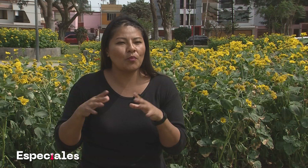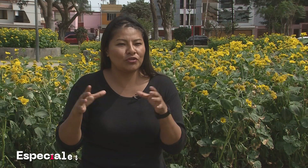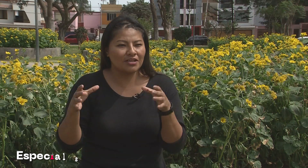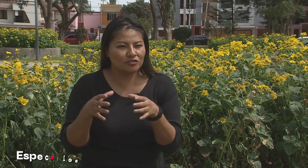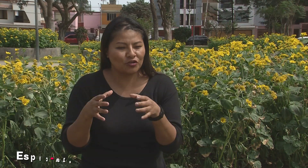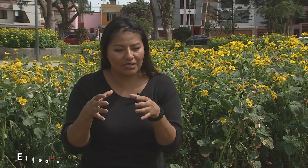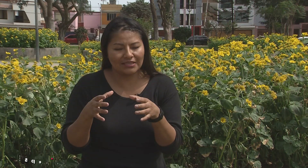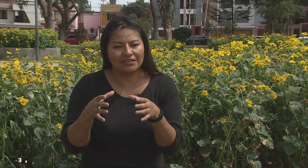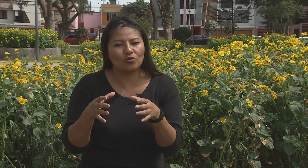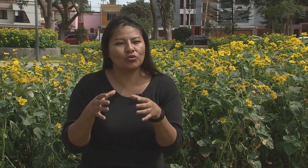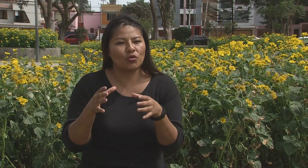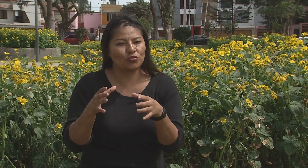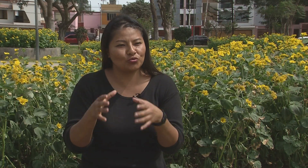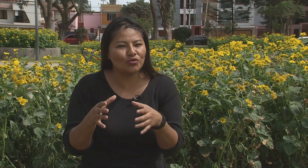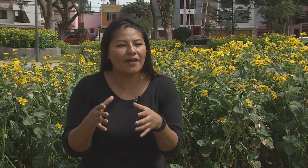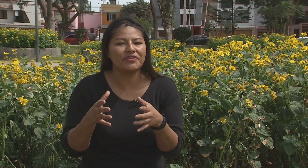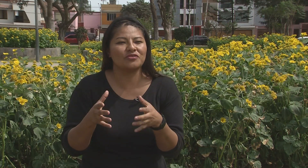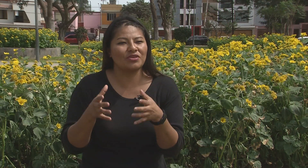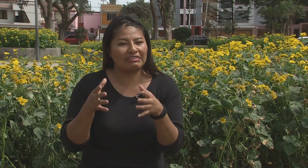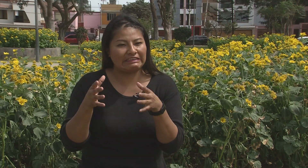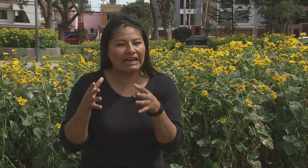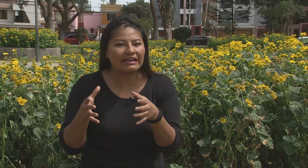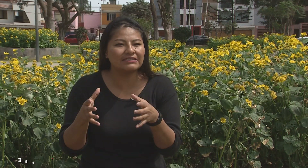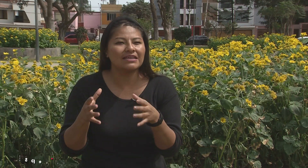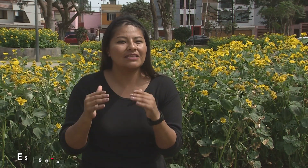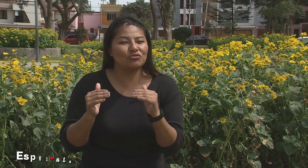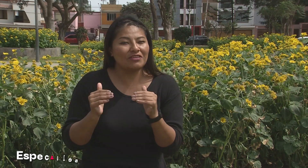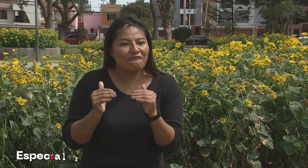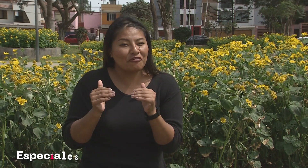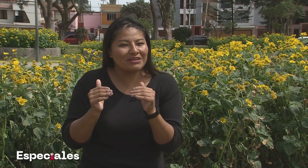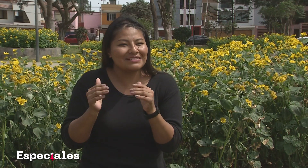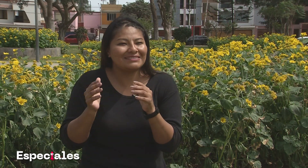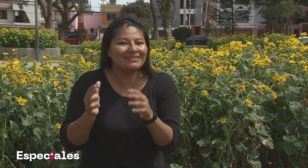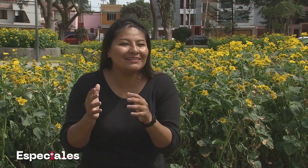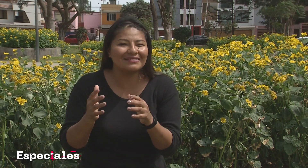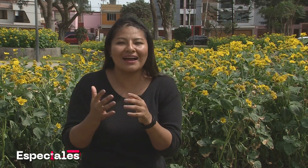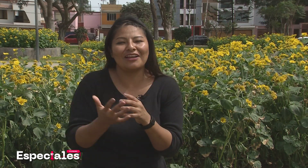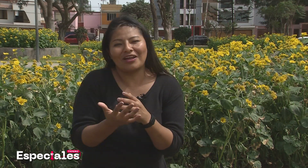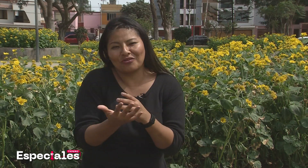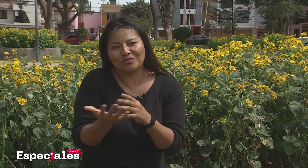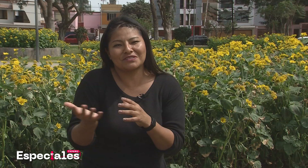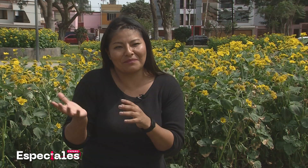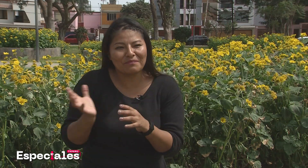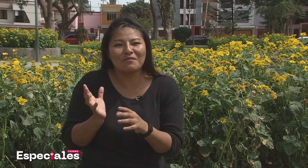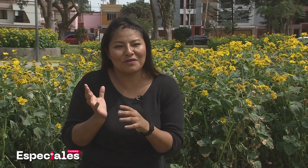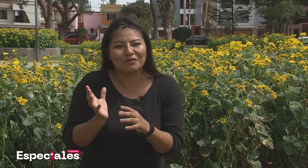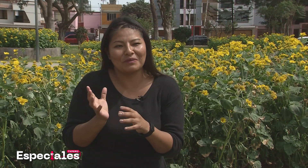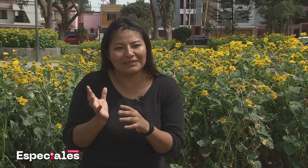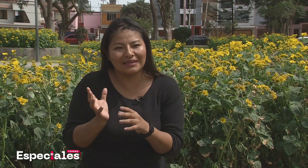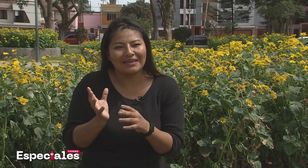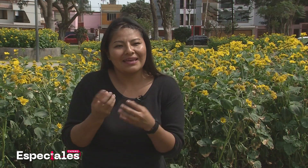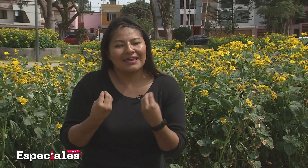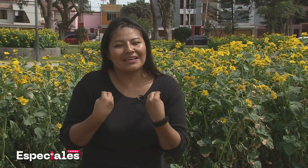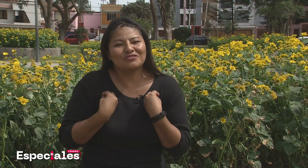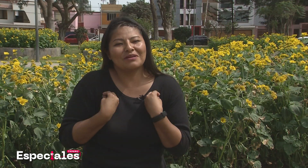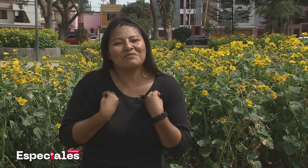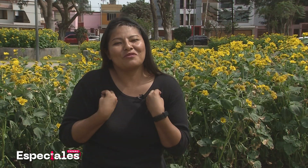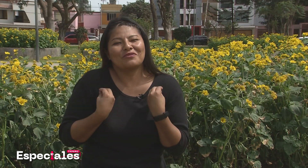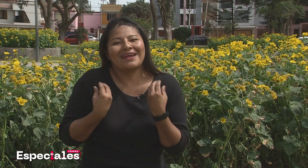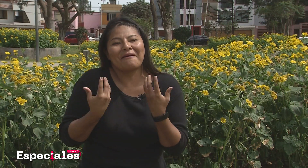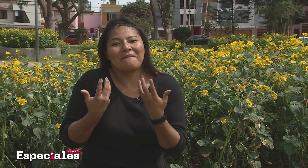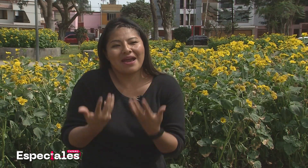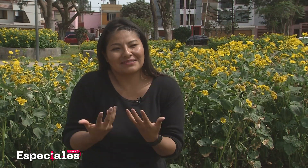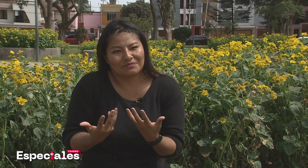esta comunidad sorda tiene una cultura, tiene una identidad, tiene una forma distinta a lo que observamos mayormente, que hizo